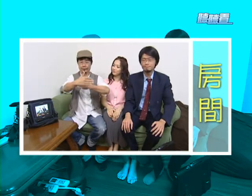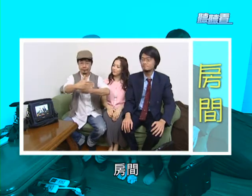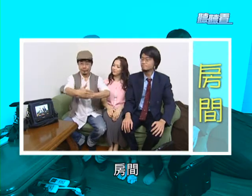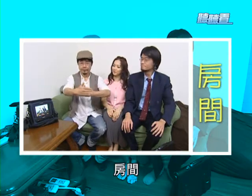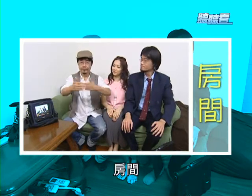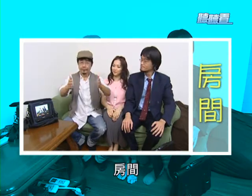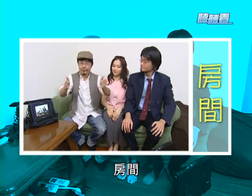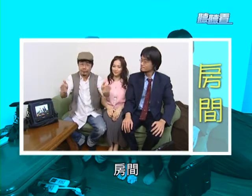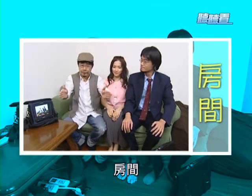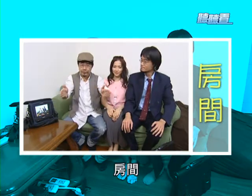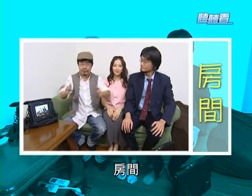房间，